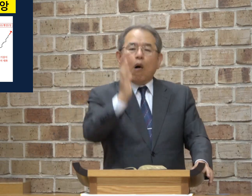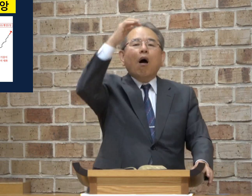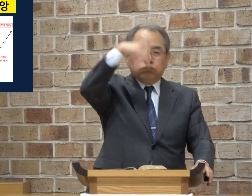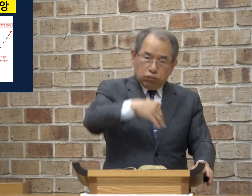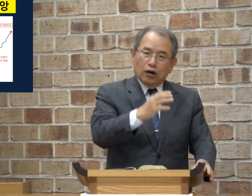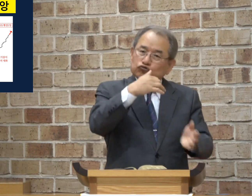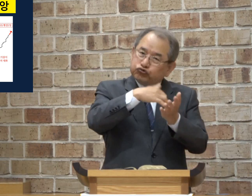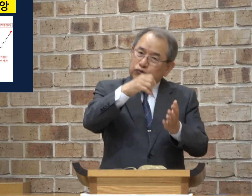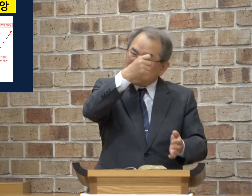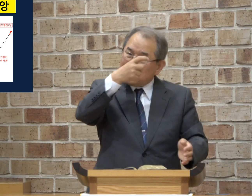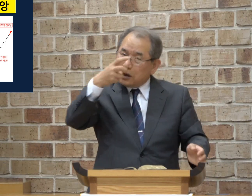신앙의 등록이 있으십니다.